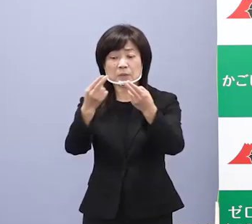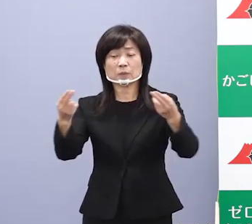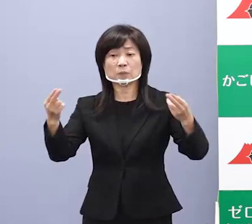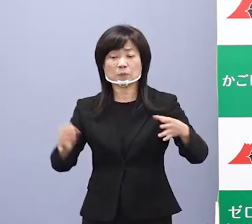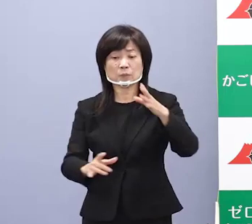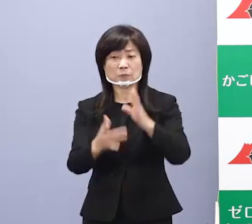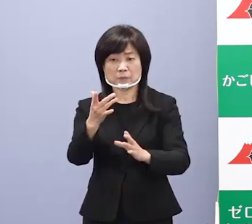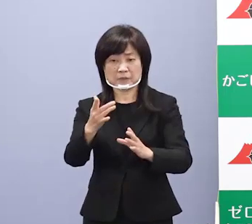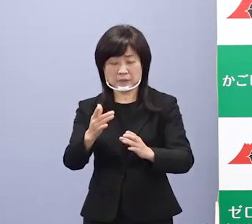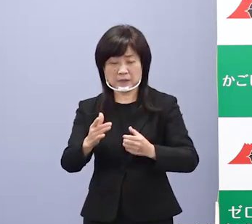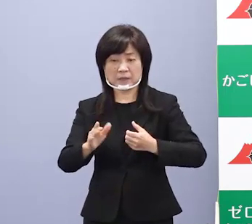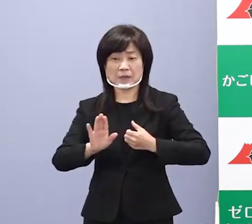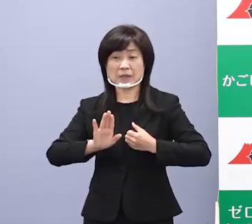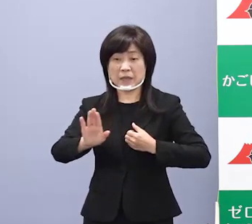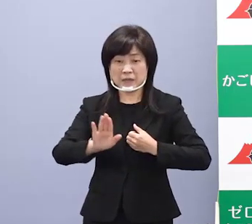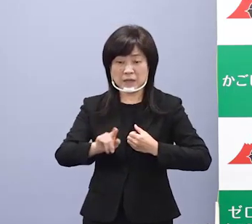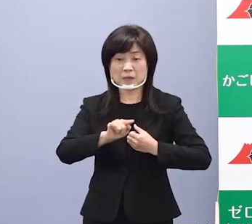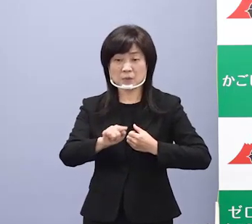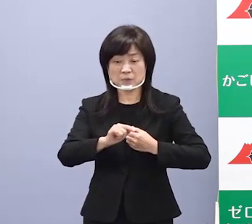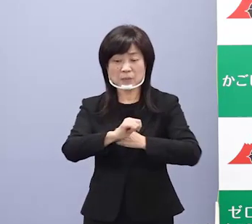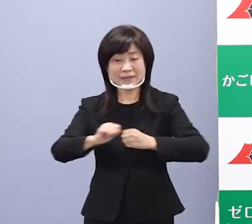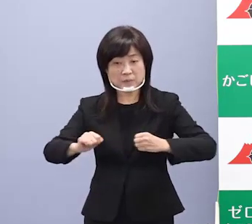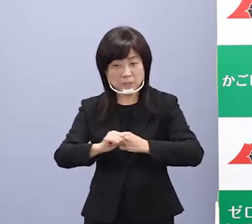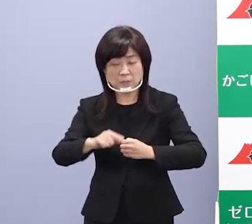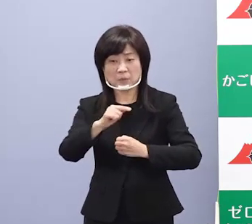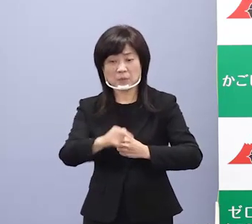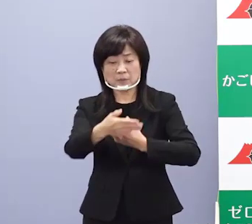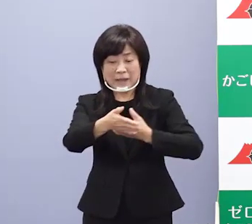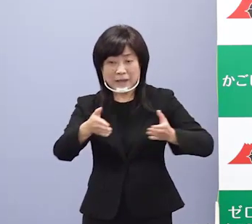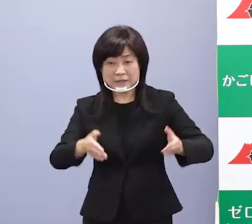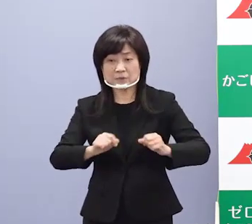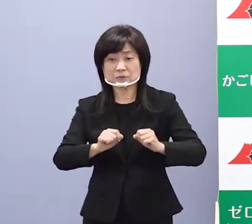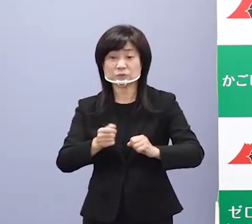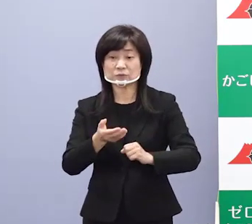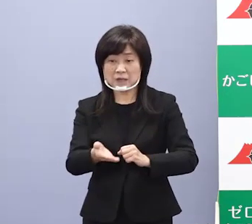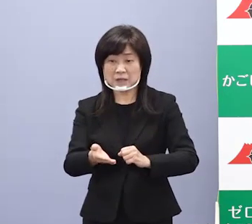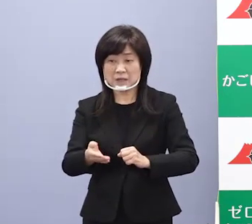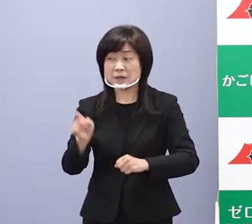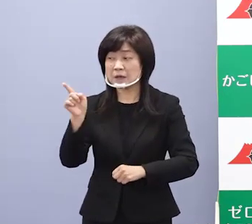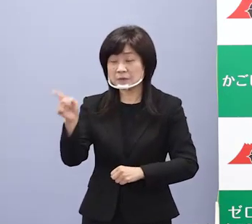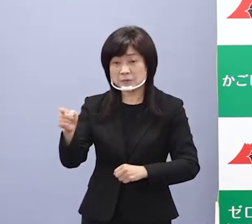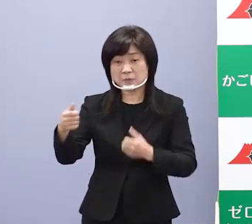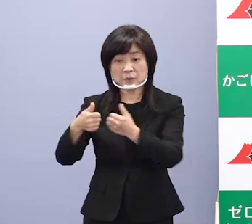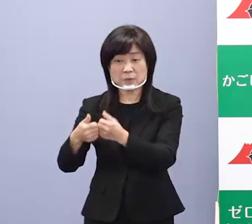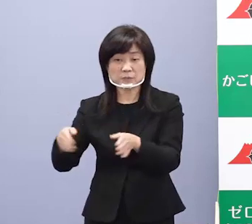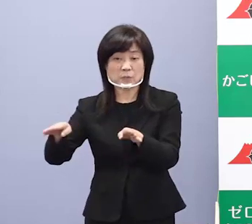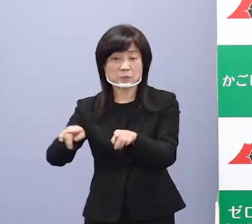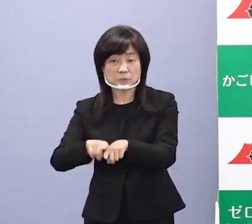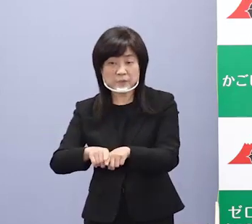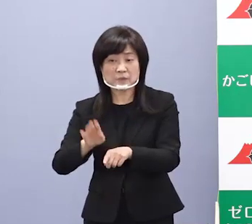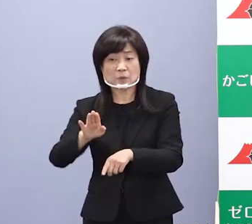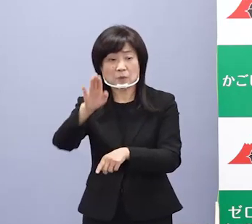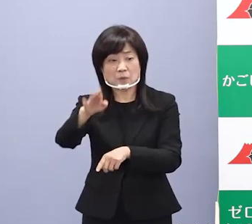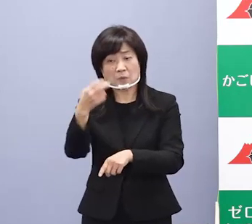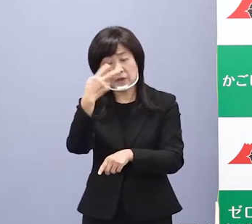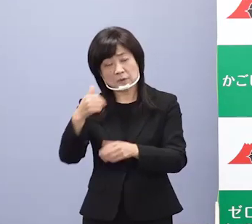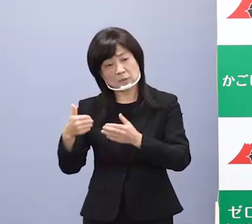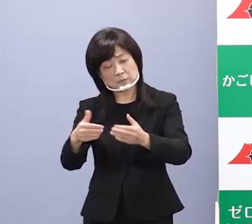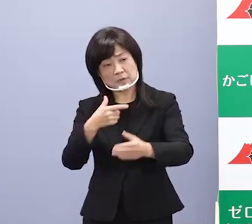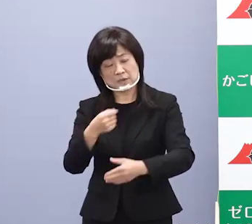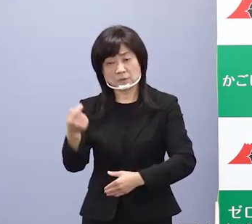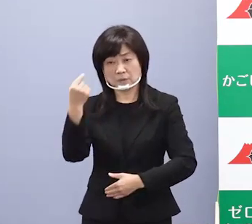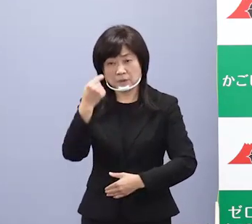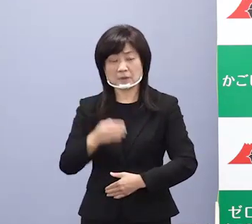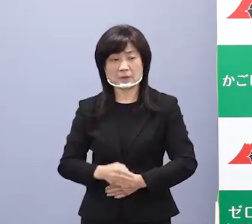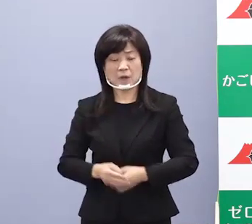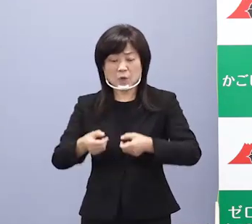戒範囲の記載そして規模の記載ができるかというのは気象庁との協議も含めて今後検討を進めていきたいと思っています